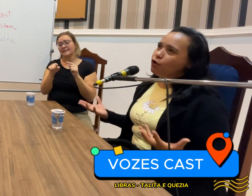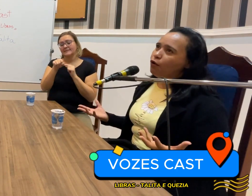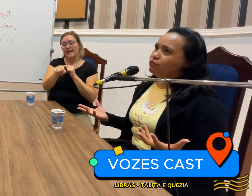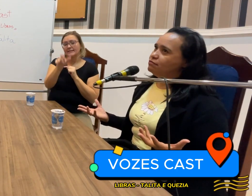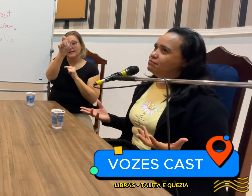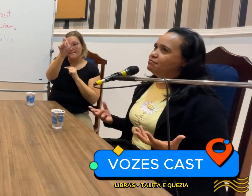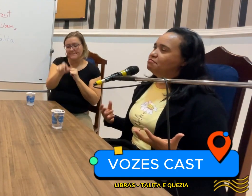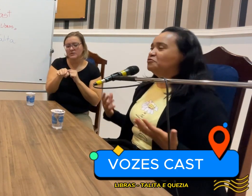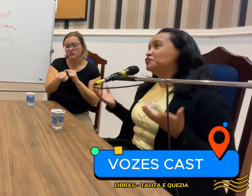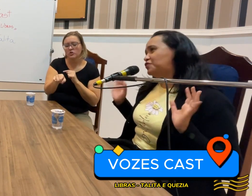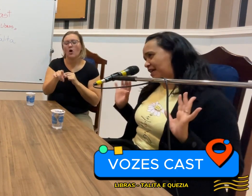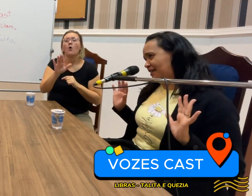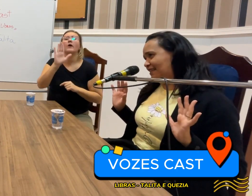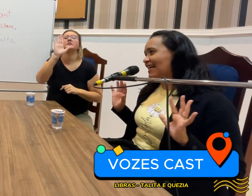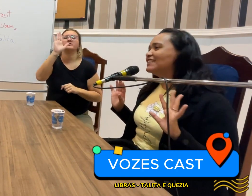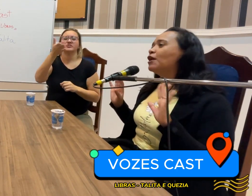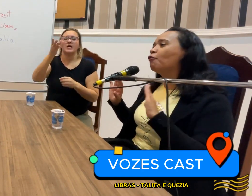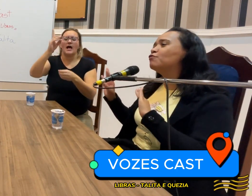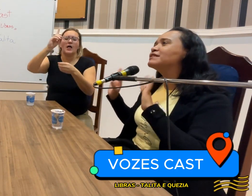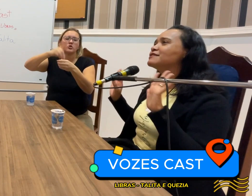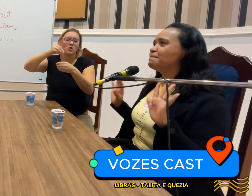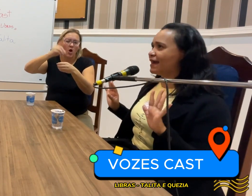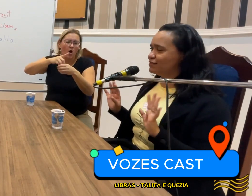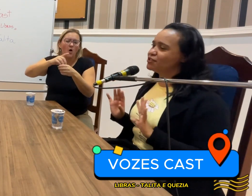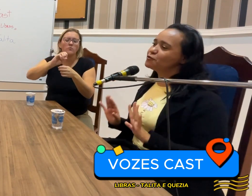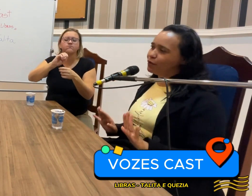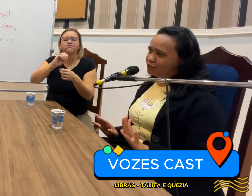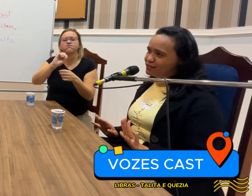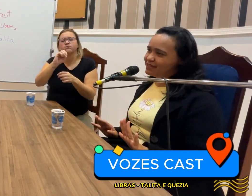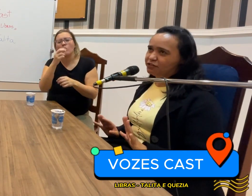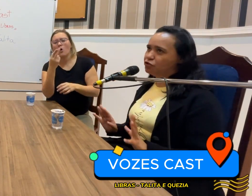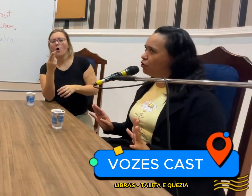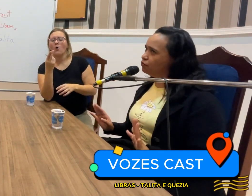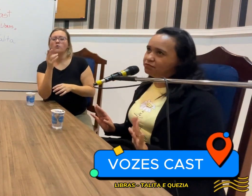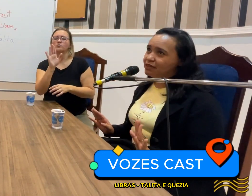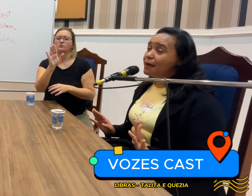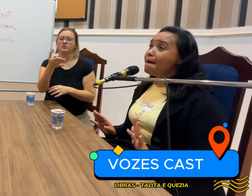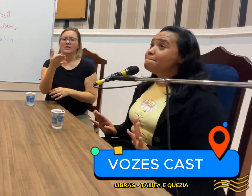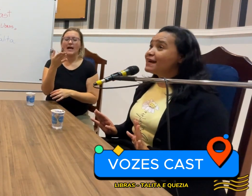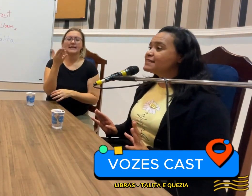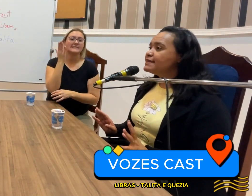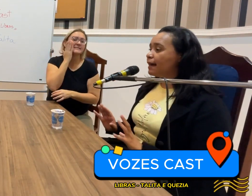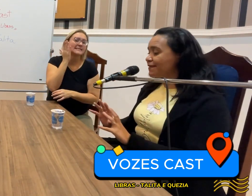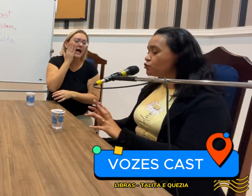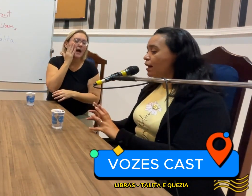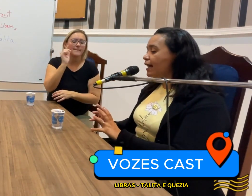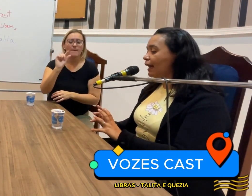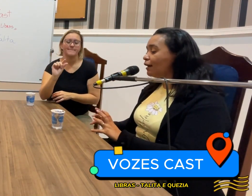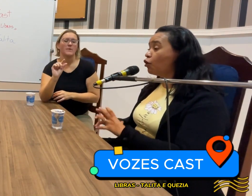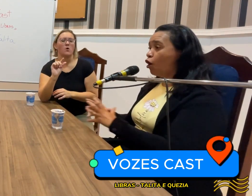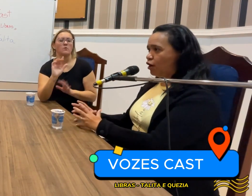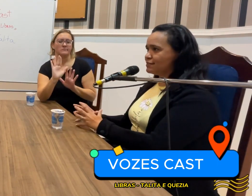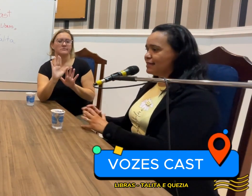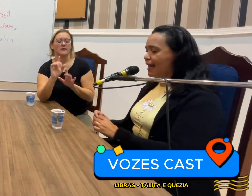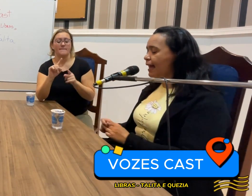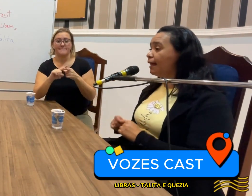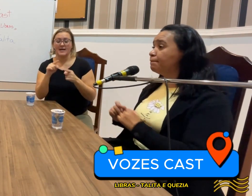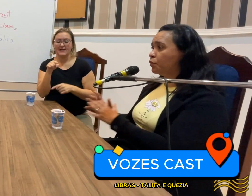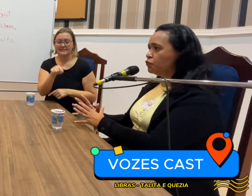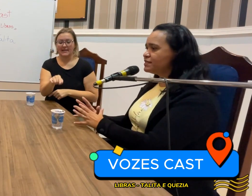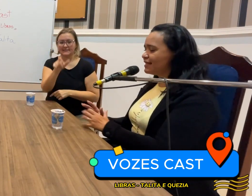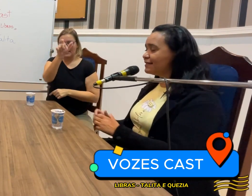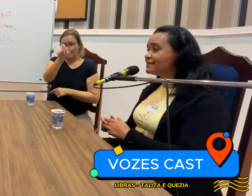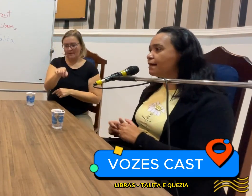talvez um dom, não sei. Em alguns aspectos a gente pode dizer dom. Mas, assim, a pessoa, ela gosta,